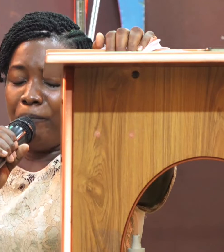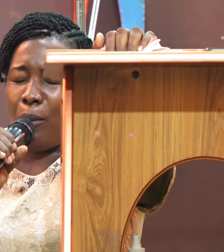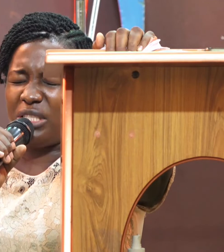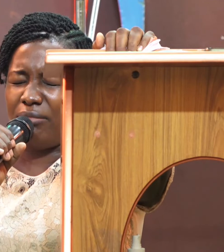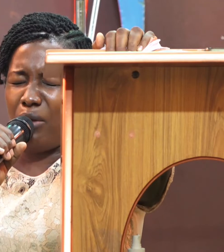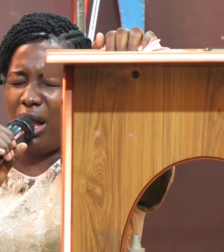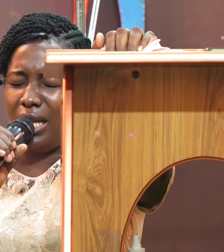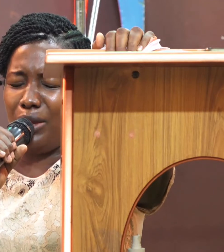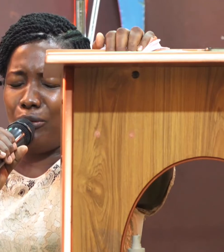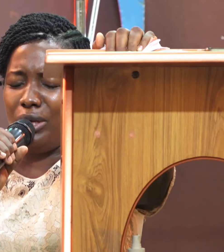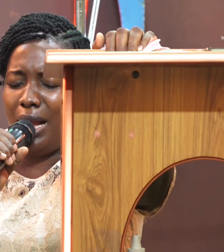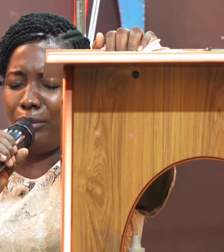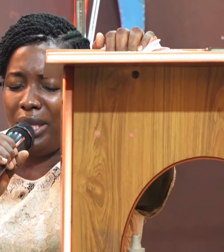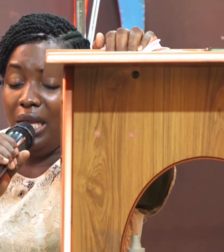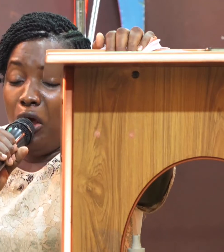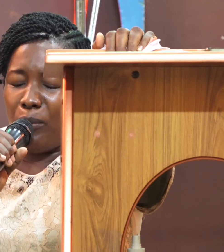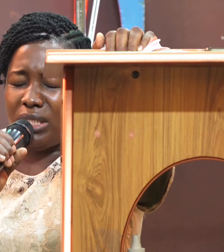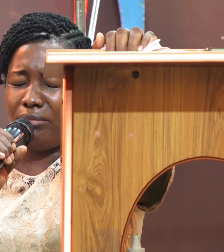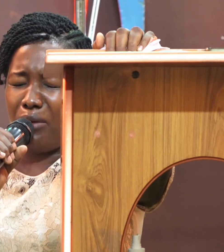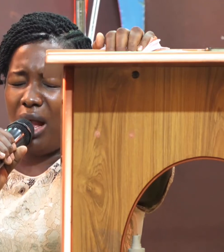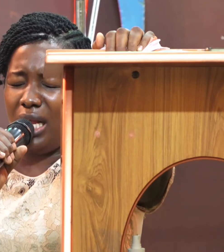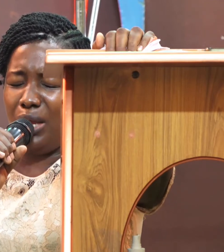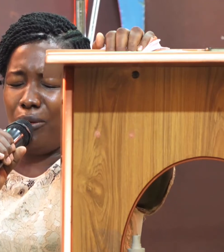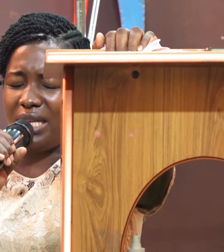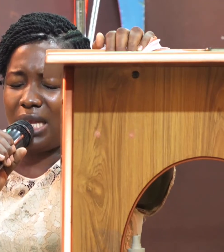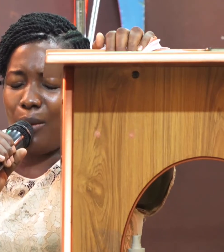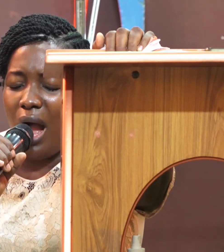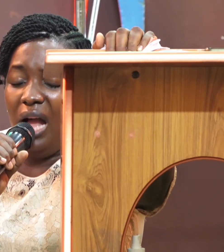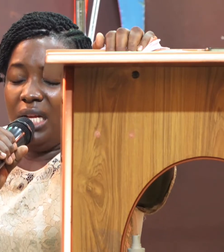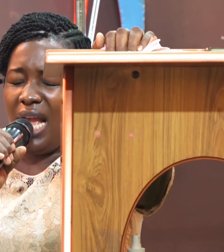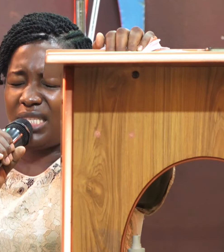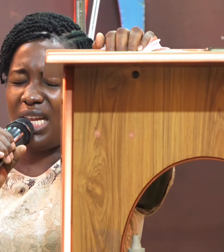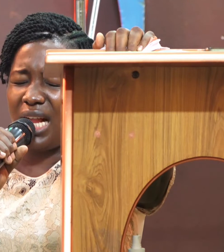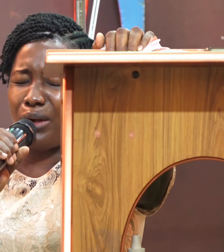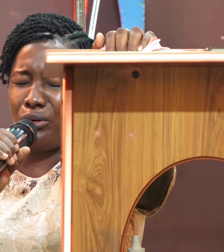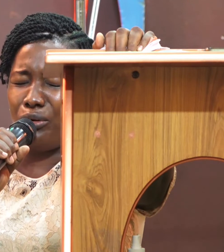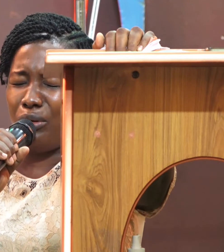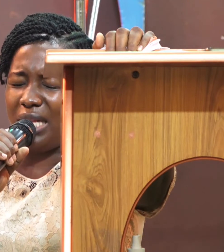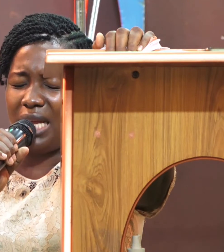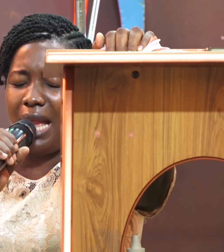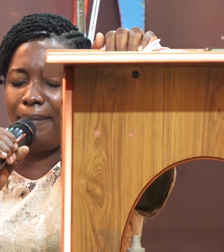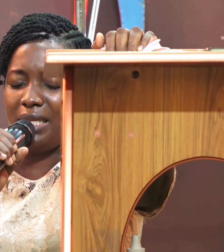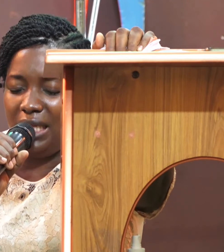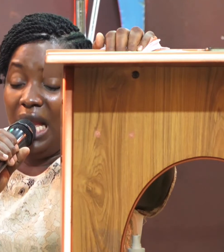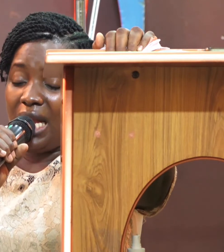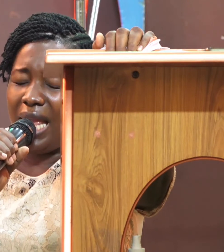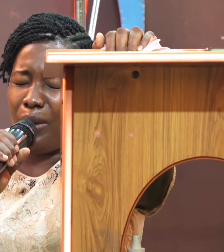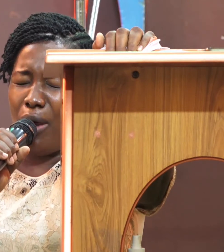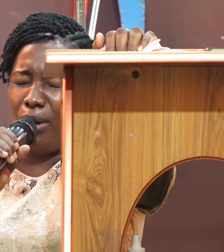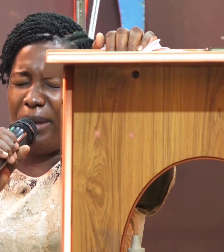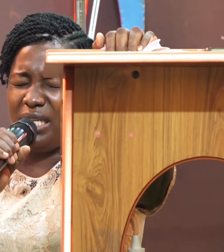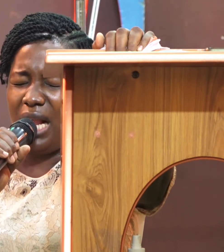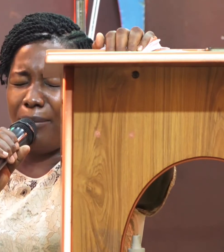bakufuna omutima gwange neguulira bubi omutima gwange negubachawa nesirika kungulunga teri amanyi